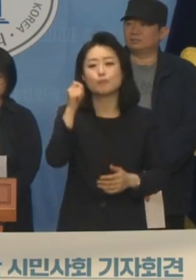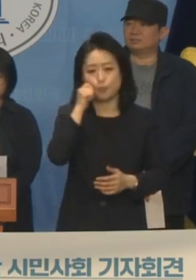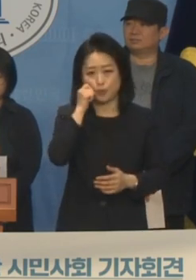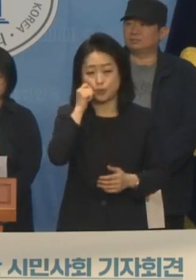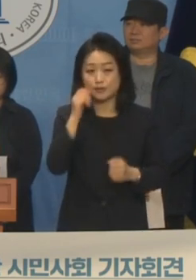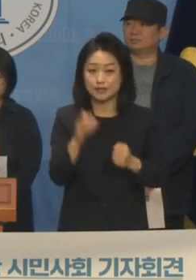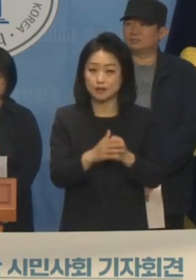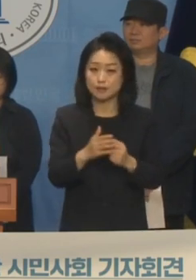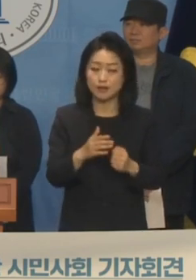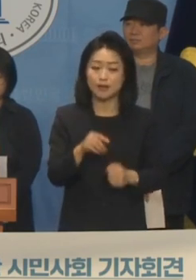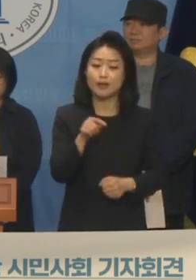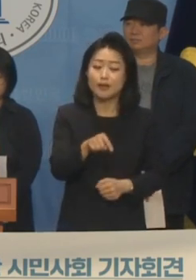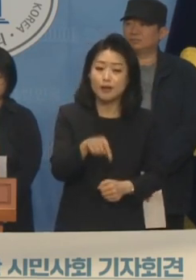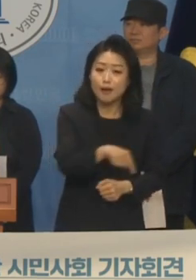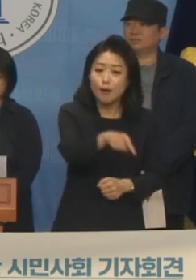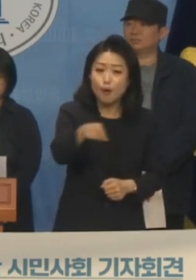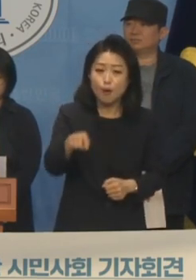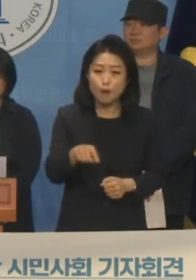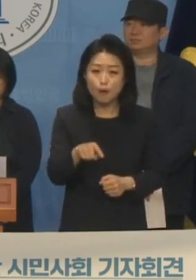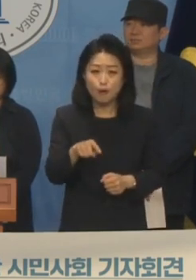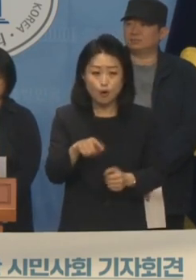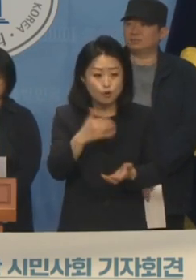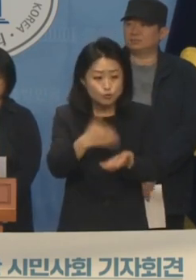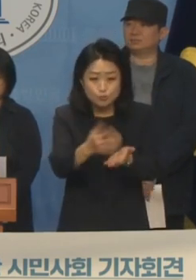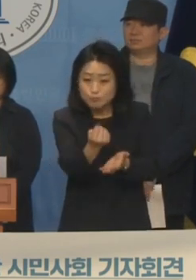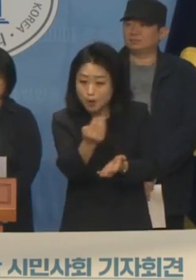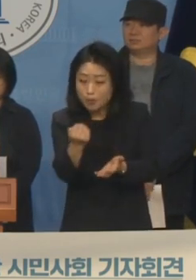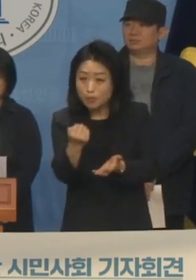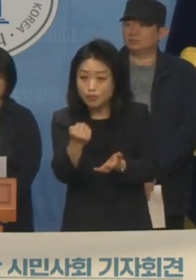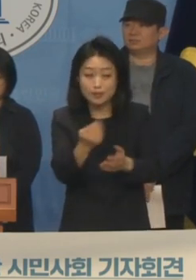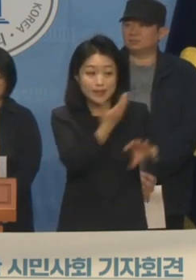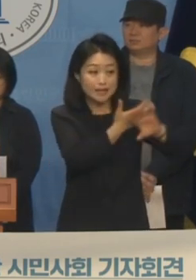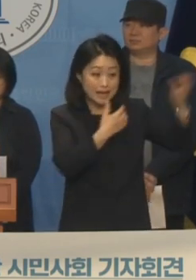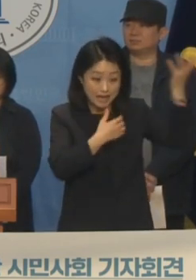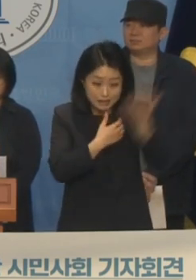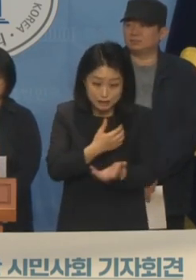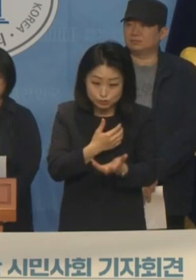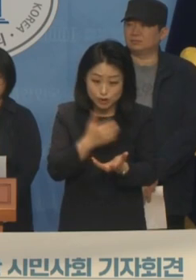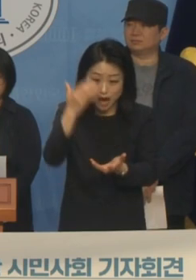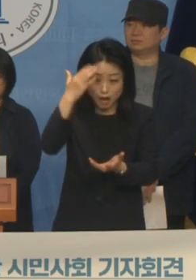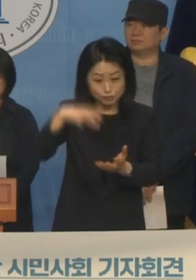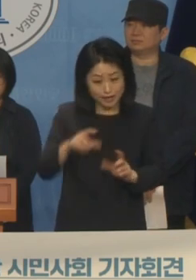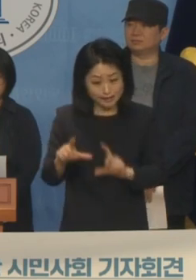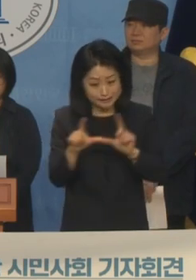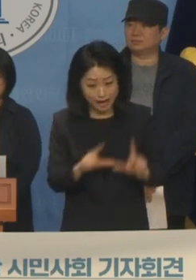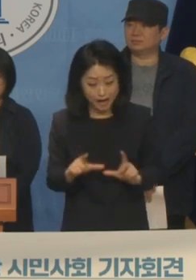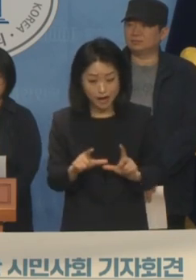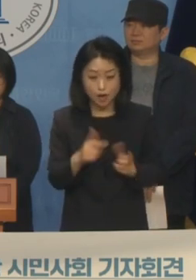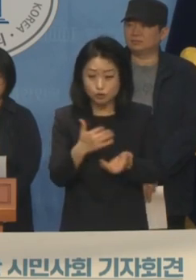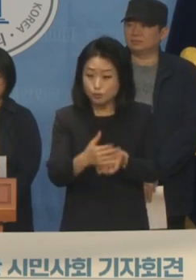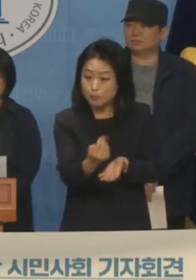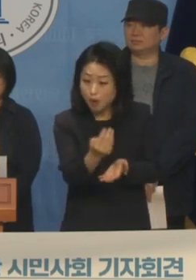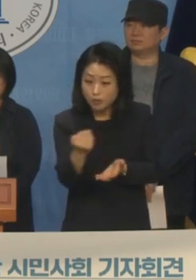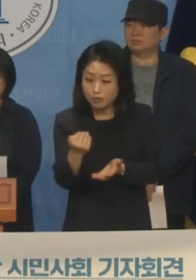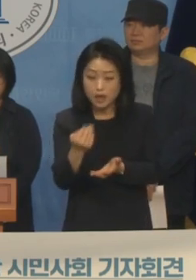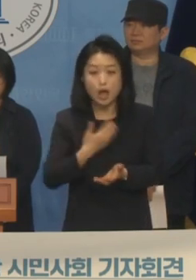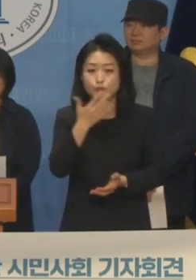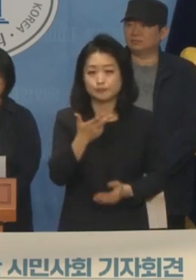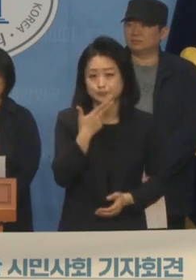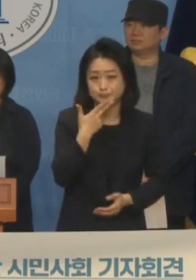우리는 대체 어디에 얼마나 많은 이주 아동이 사회 안전망 밖에 놓여 있는지 알지